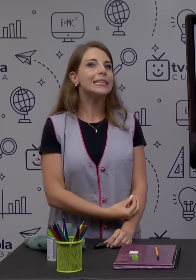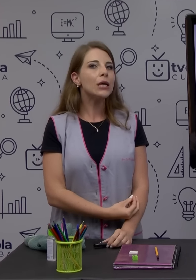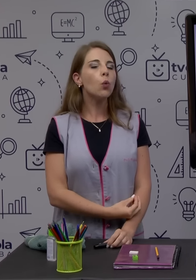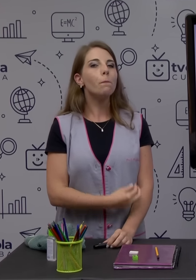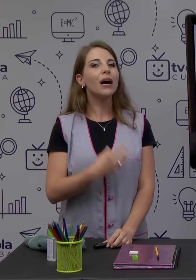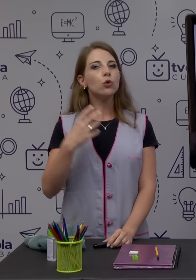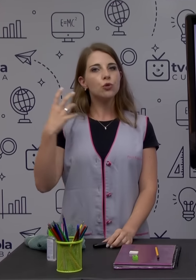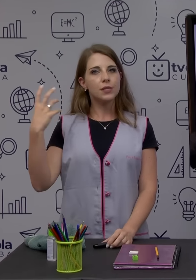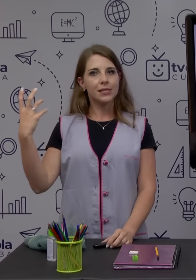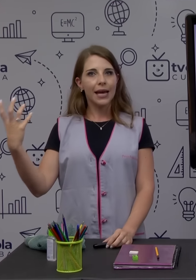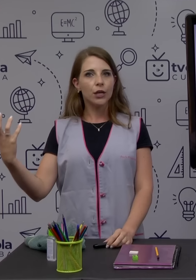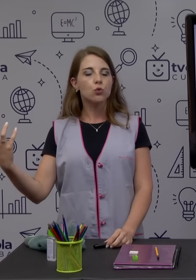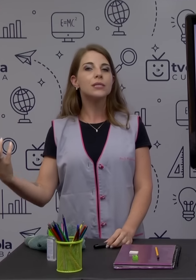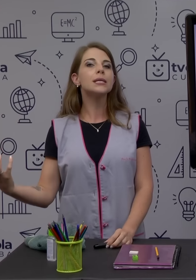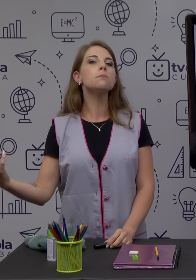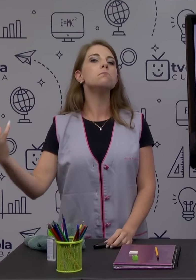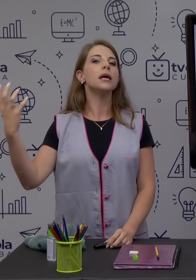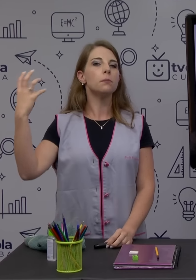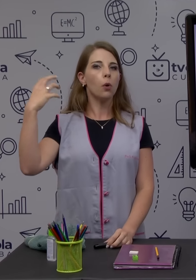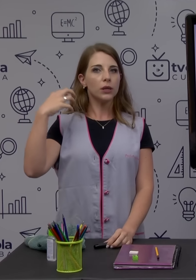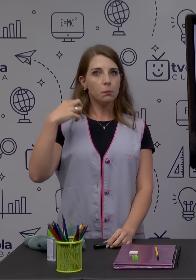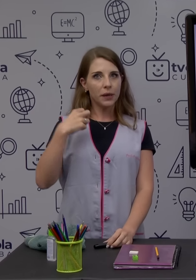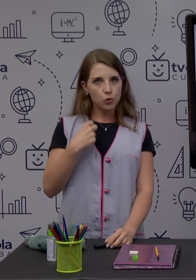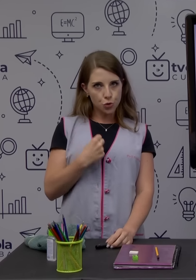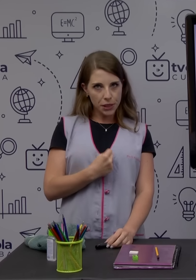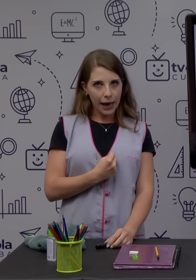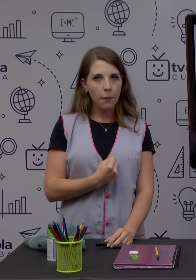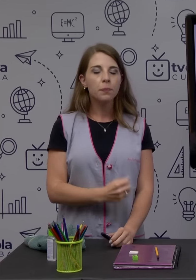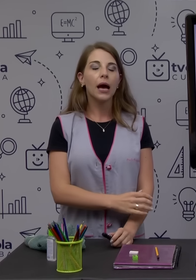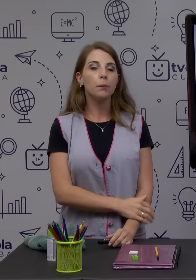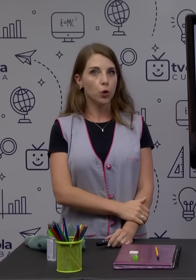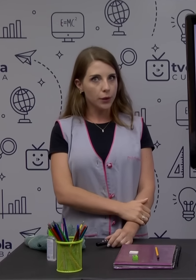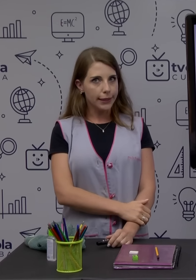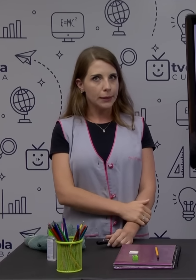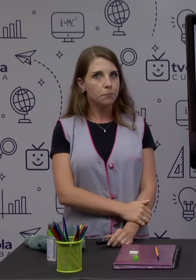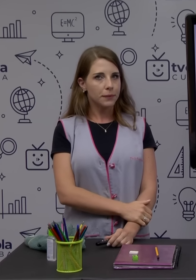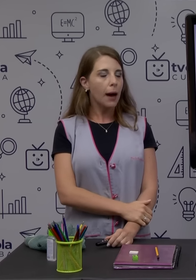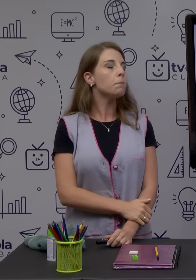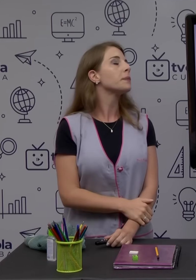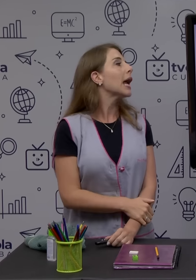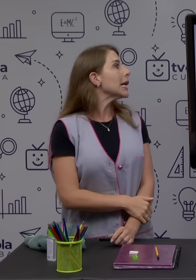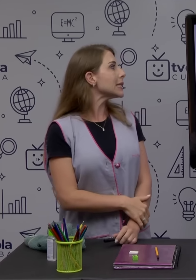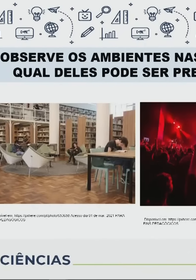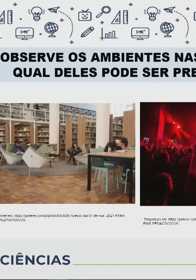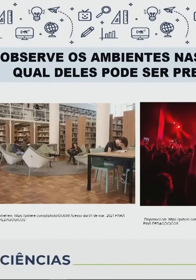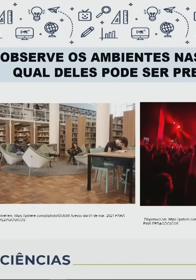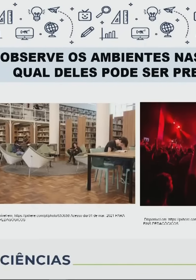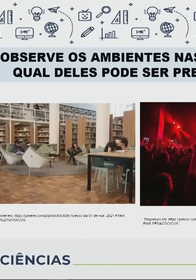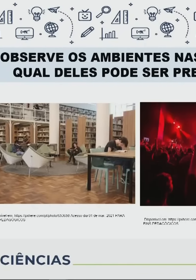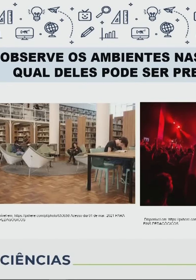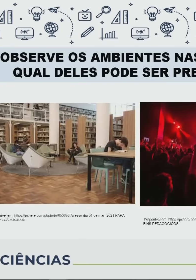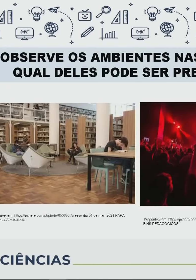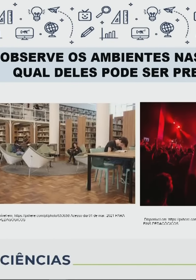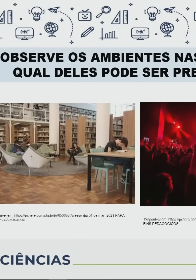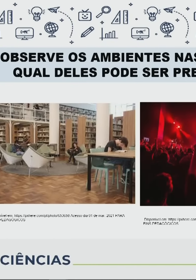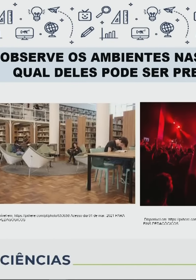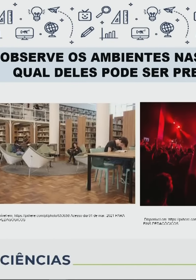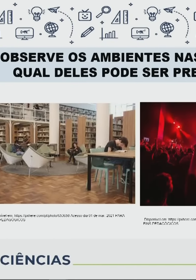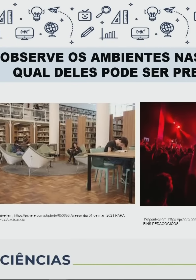Então, barulhos externos também podem prejudicar a minha orelha, tá? Então, aqui, gente, tem três imagens,